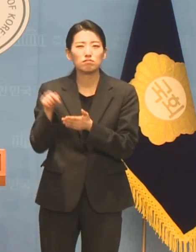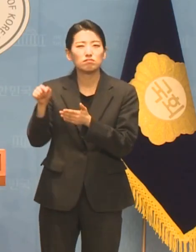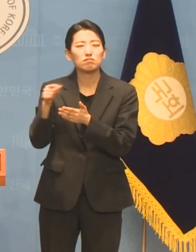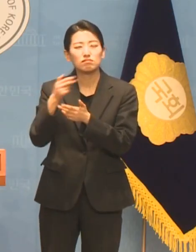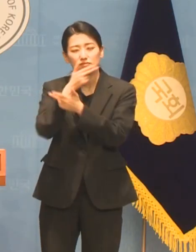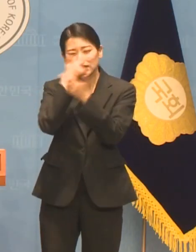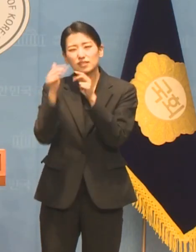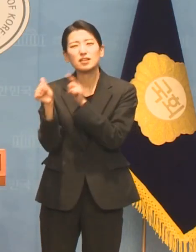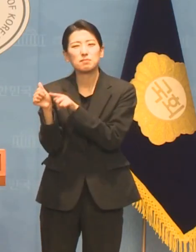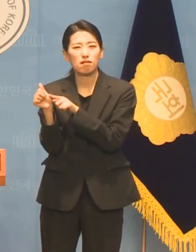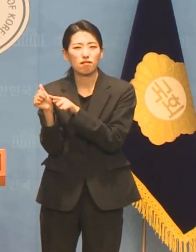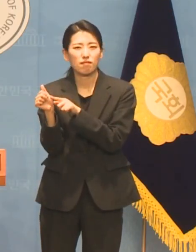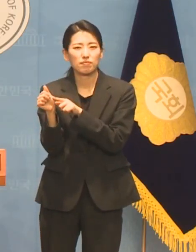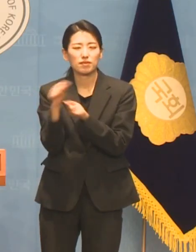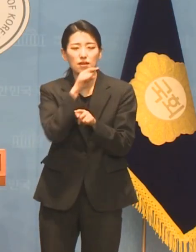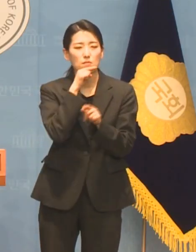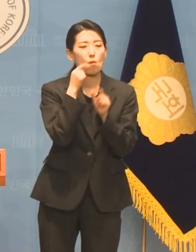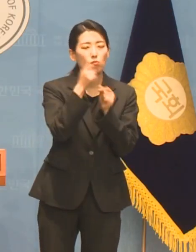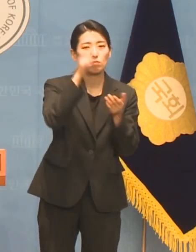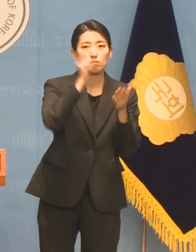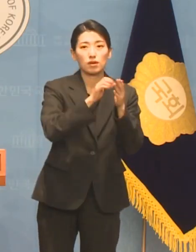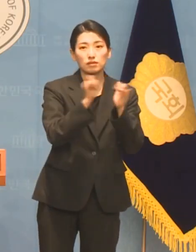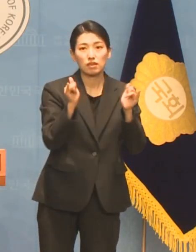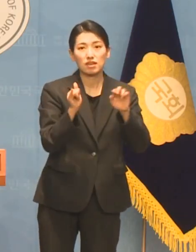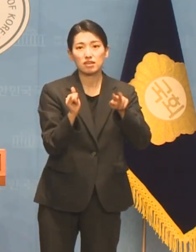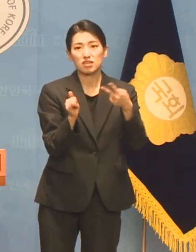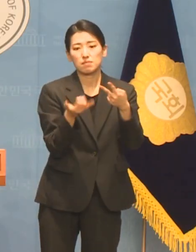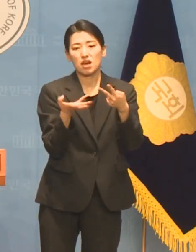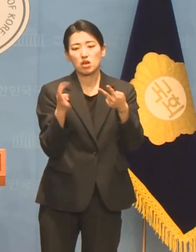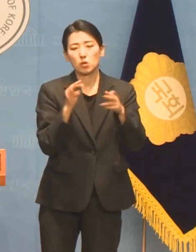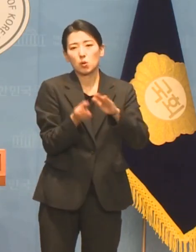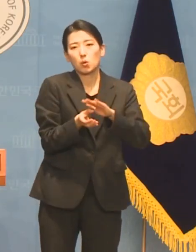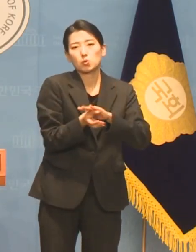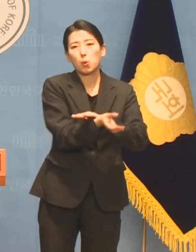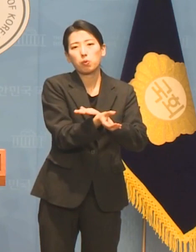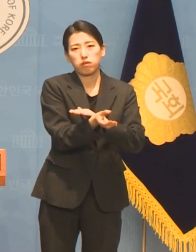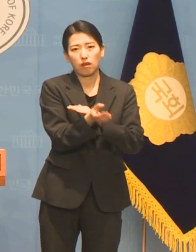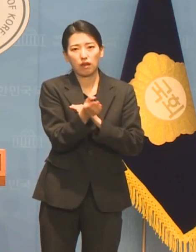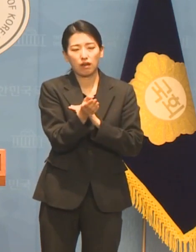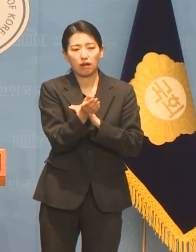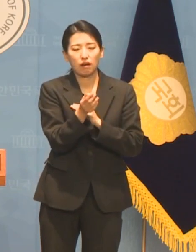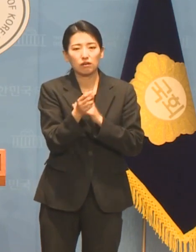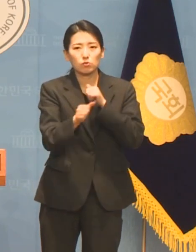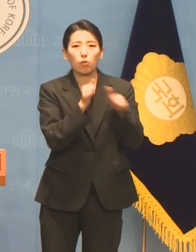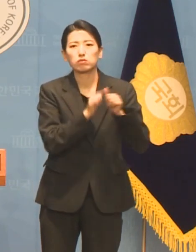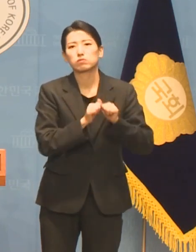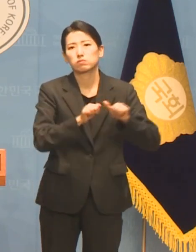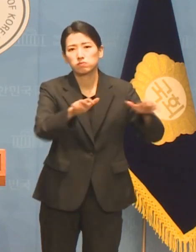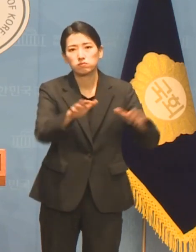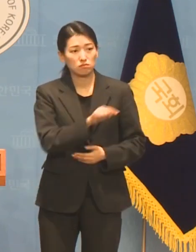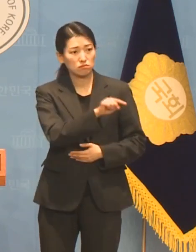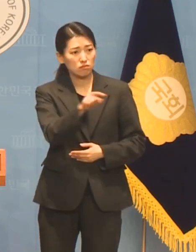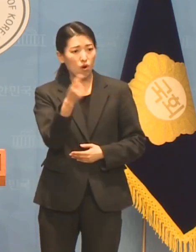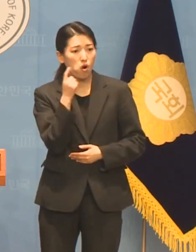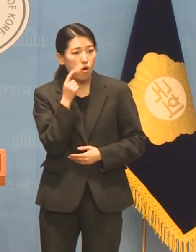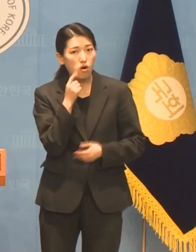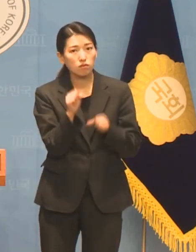200억씩 주었다는 허위 사실이 변질되어 확산되고 있습니다. 이외에 부정선거 등 허위 사실 유포를